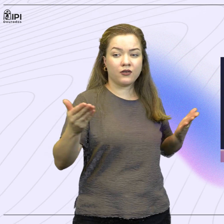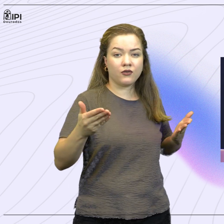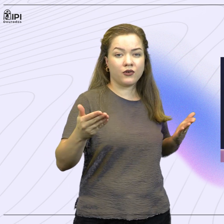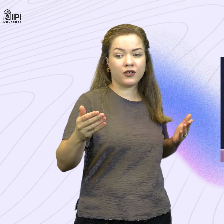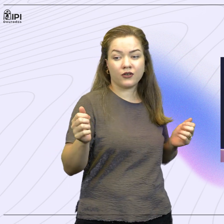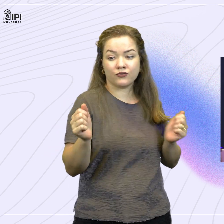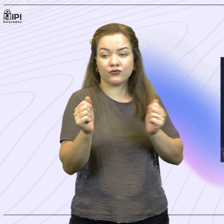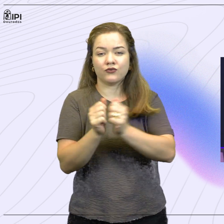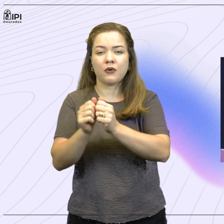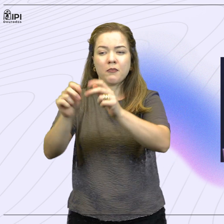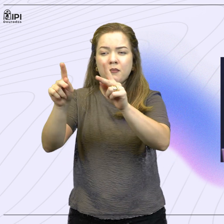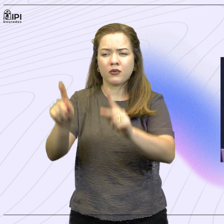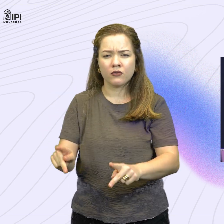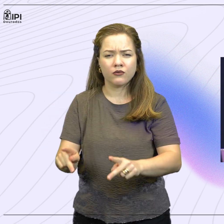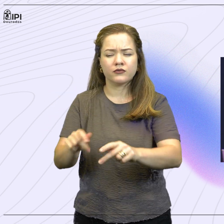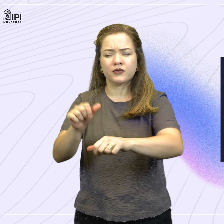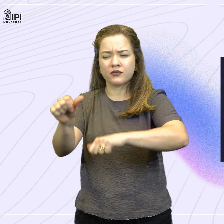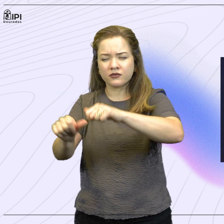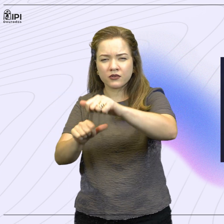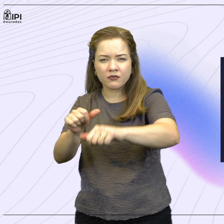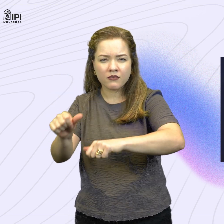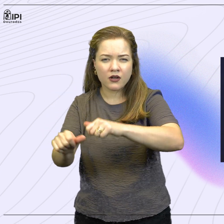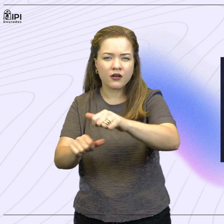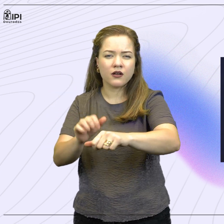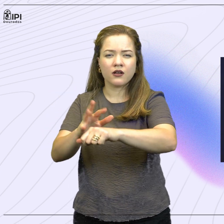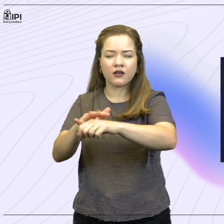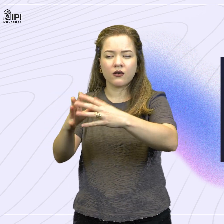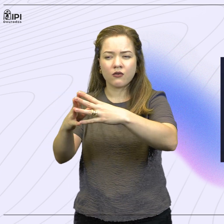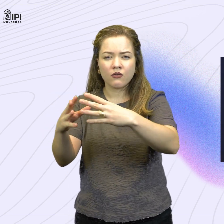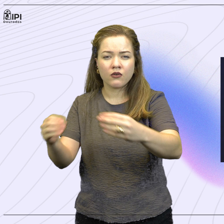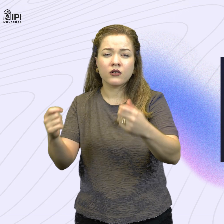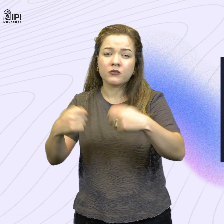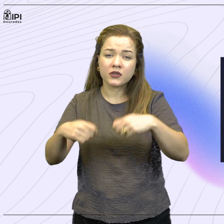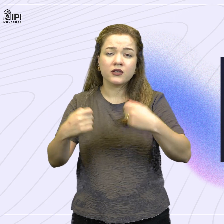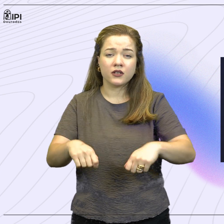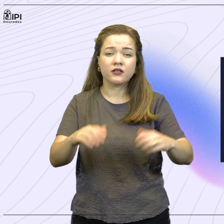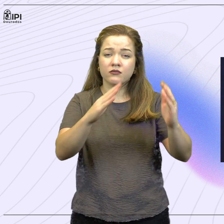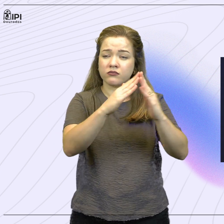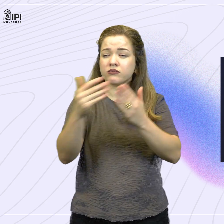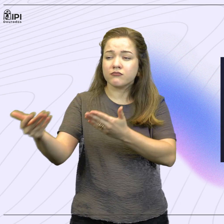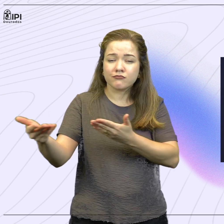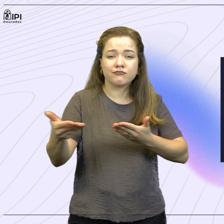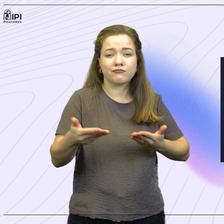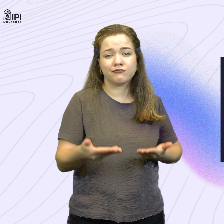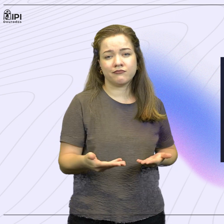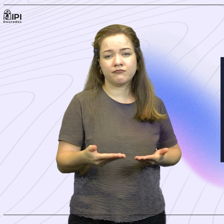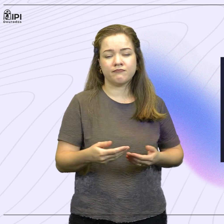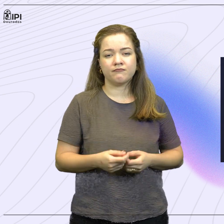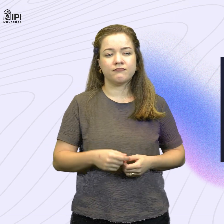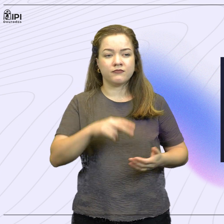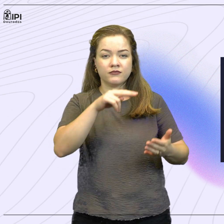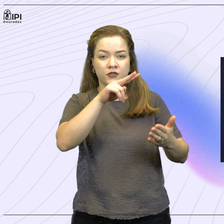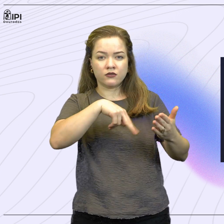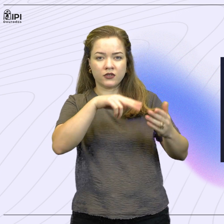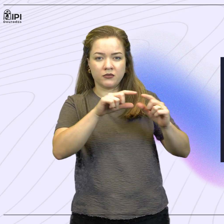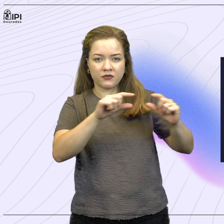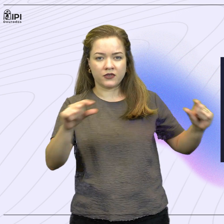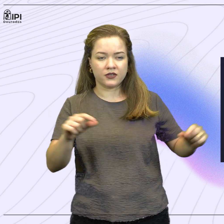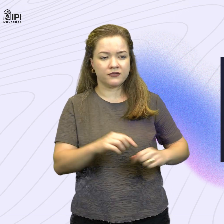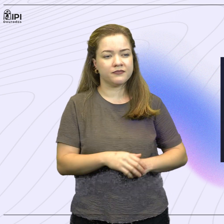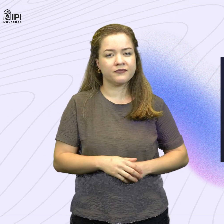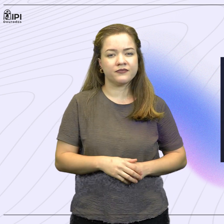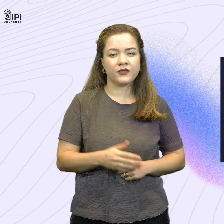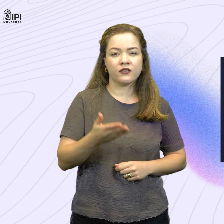agora remido e restaurado tem que ser pessoas que acolhem pessoas. Eu li uma frase interessante que falava assim: seja